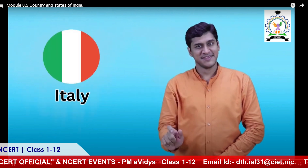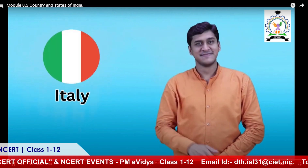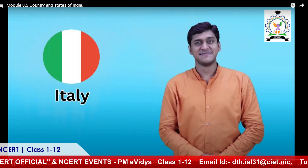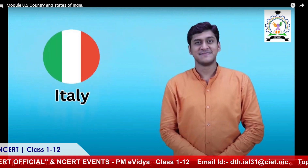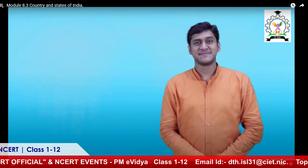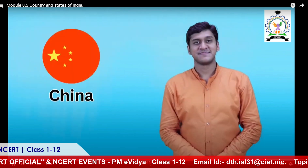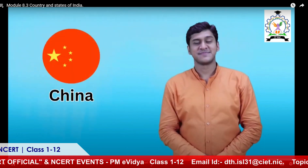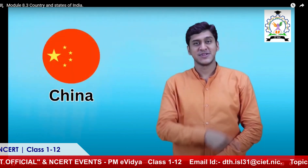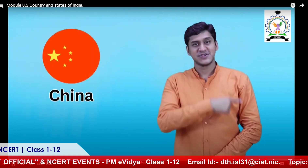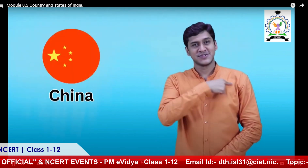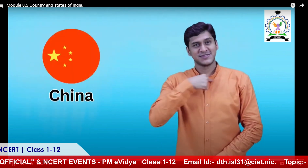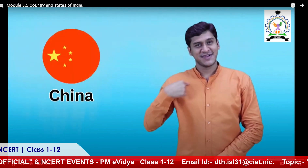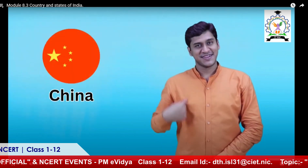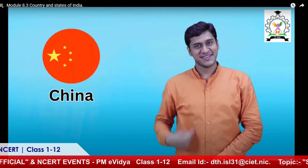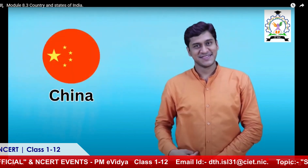इटली,